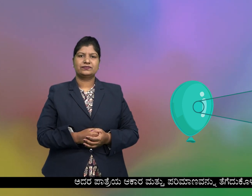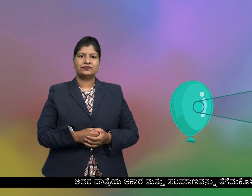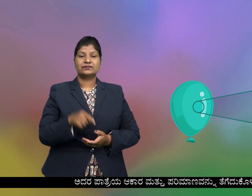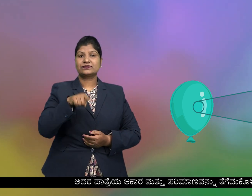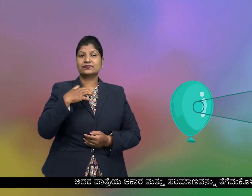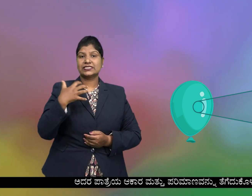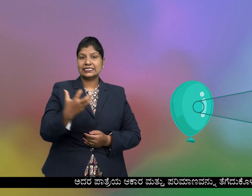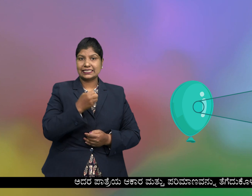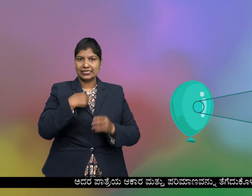ತೆಗೆದುಕೊಳ್ಳುತ್ತದೆ.